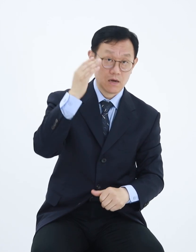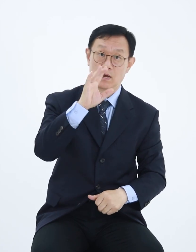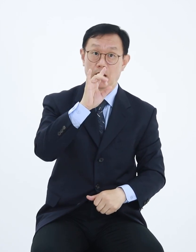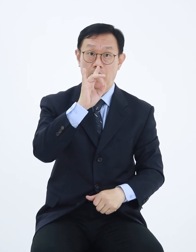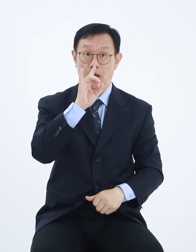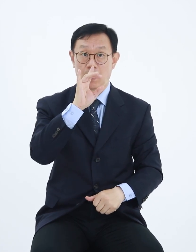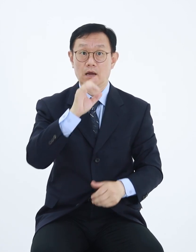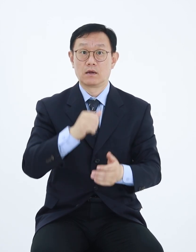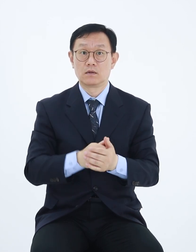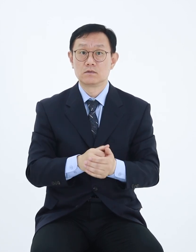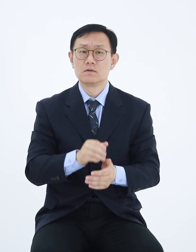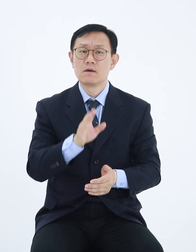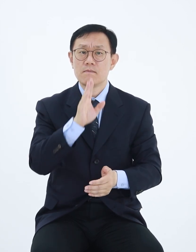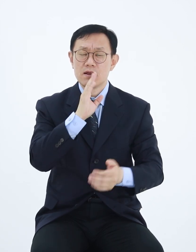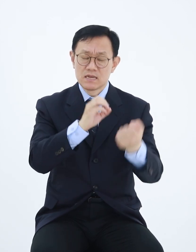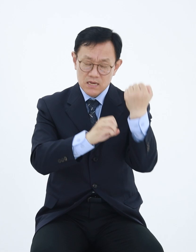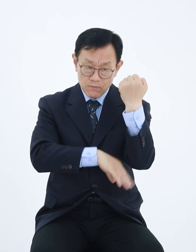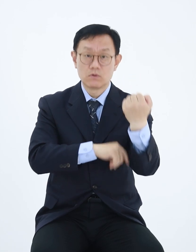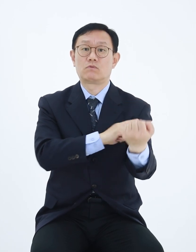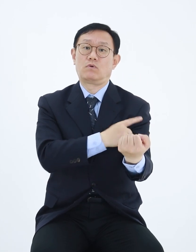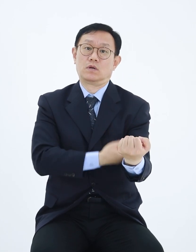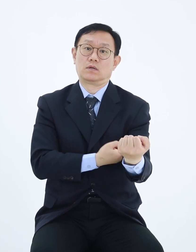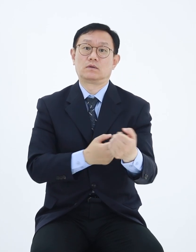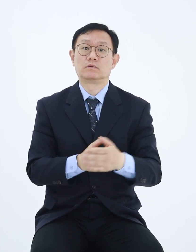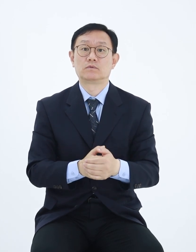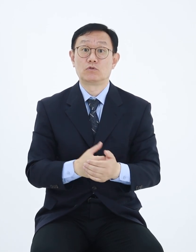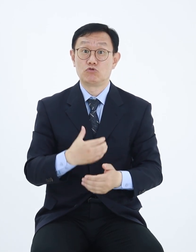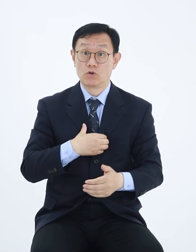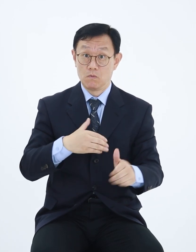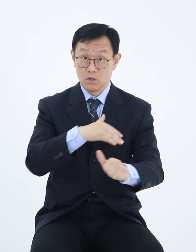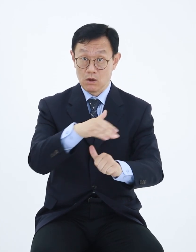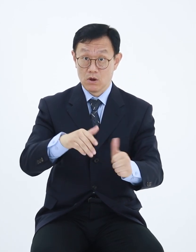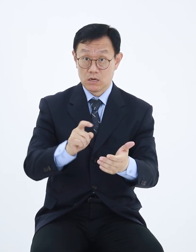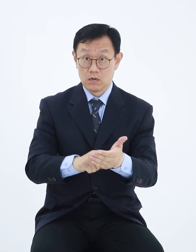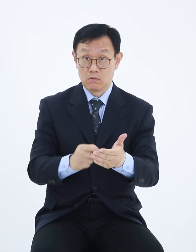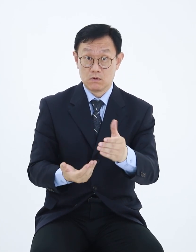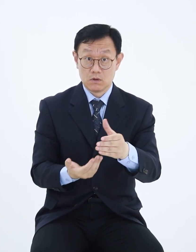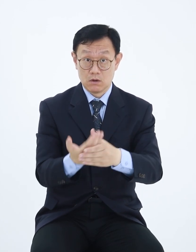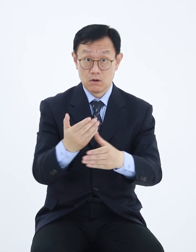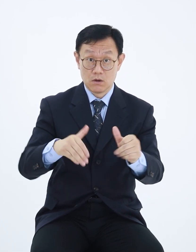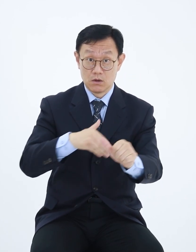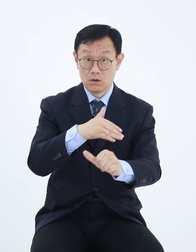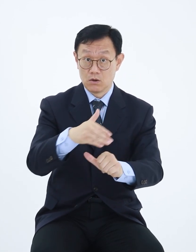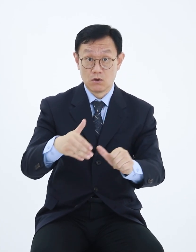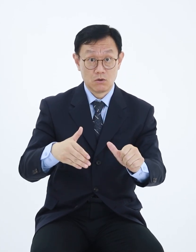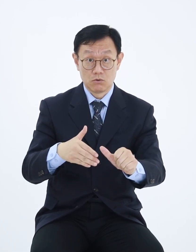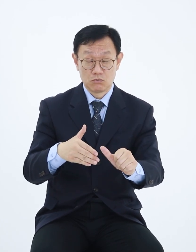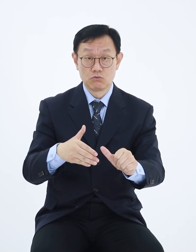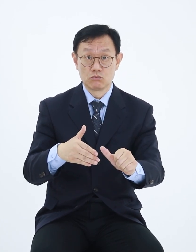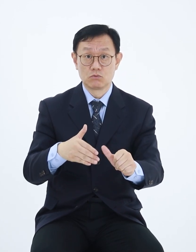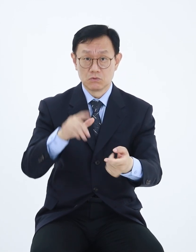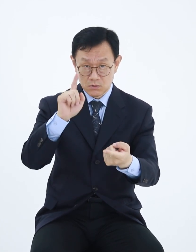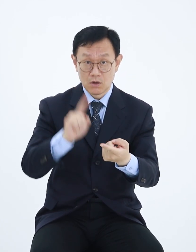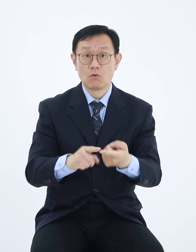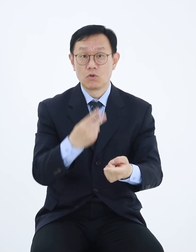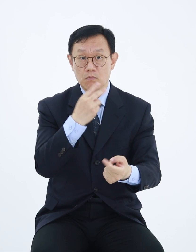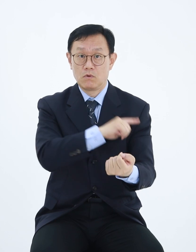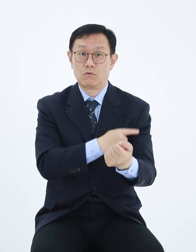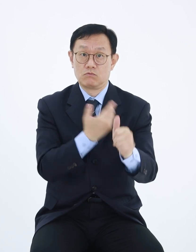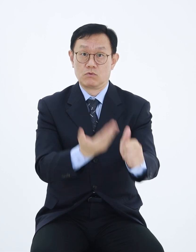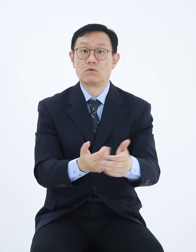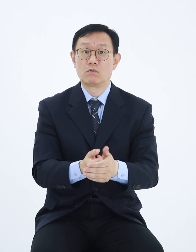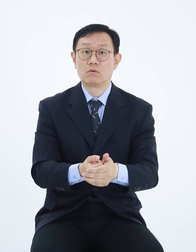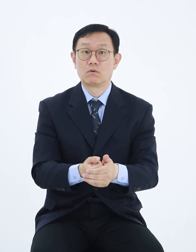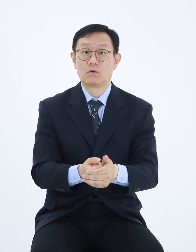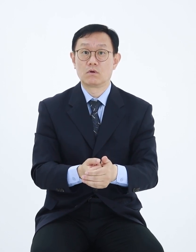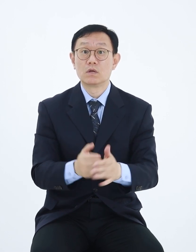되는 절대적인 기본권입니다. 위험 상황이나 긴급 사태에서도 예외는 있을 수 없습니다. 그만큼